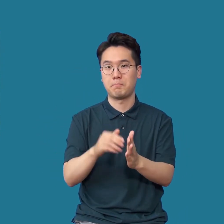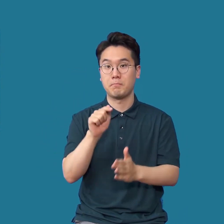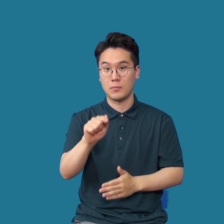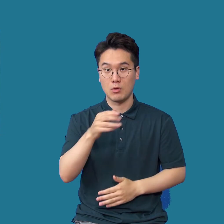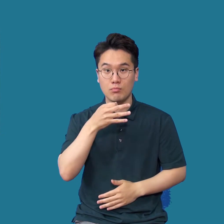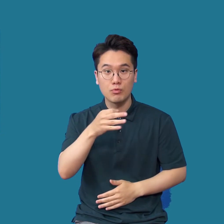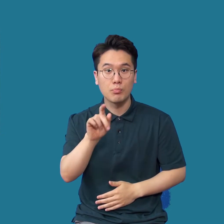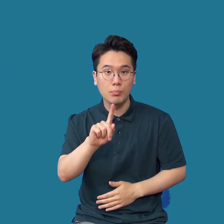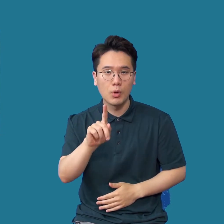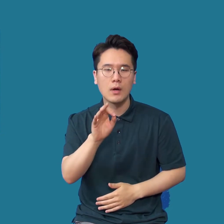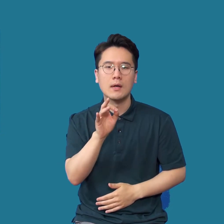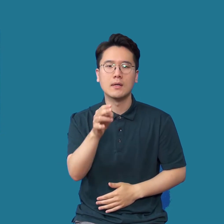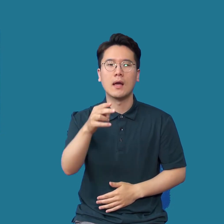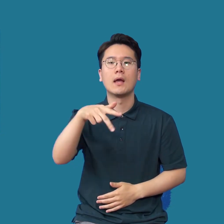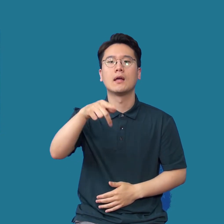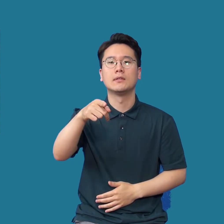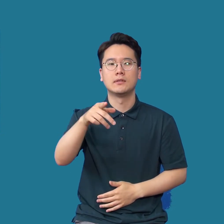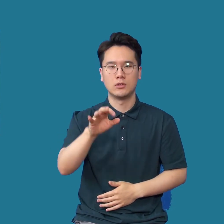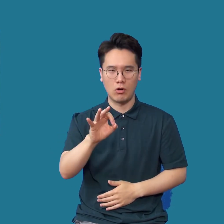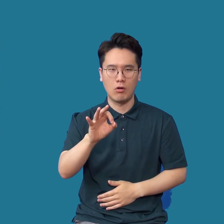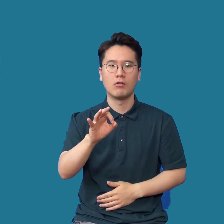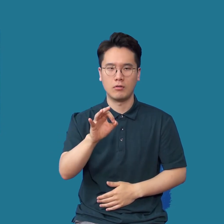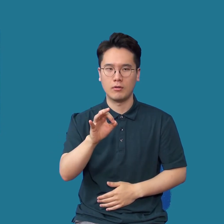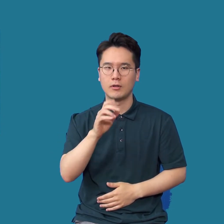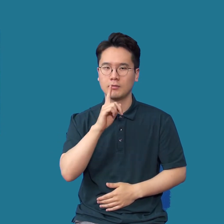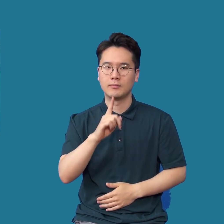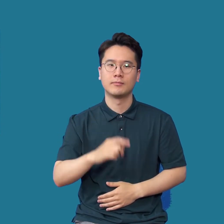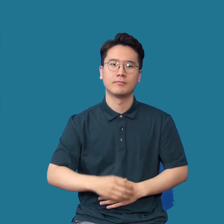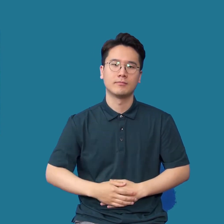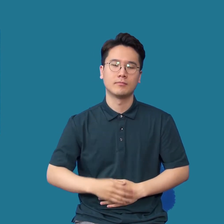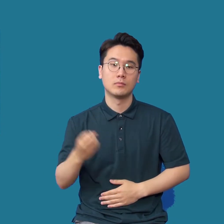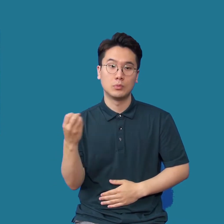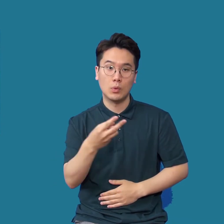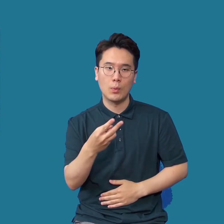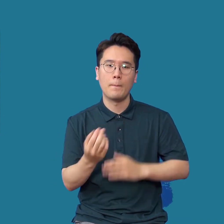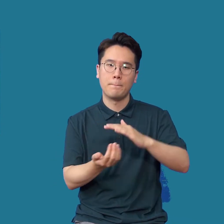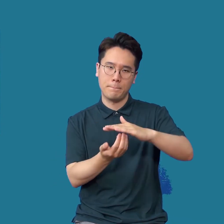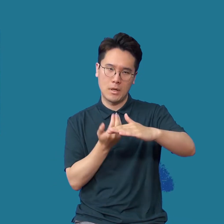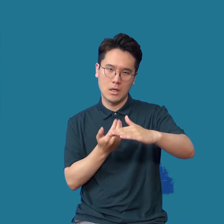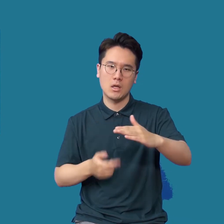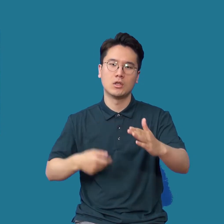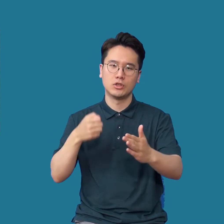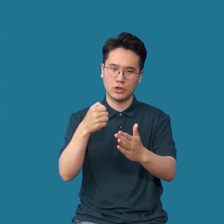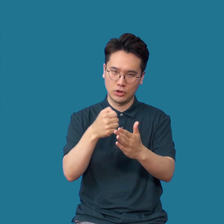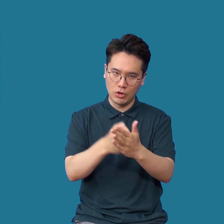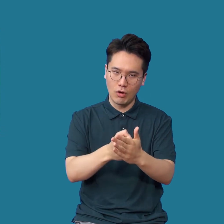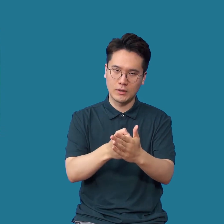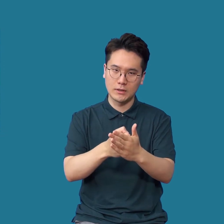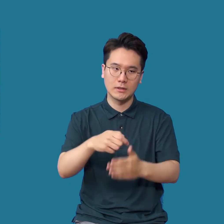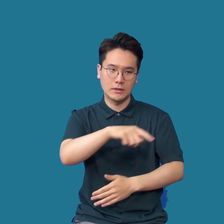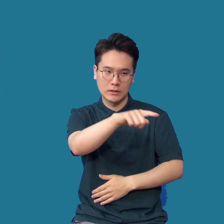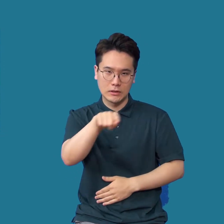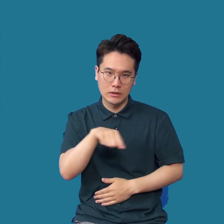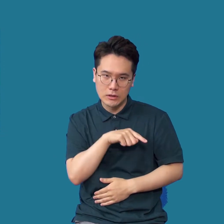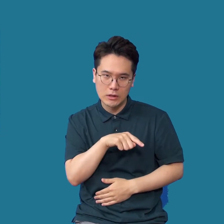합니다. 30절에는 또 미리 정하신 그들을 또한 부르시고